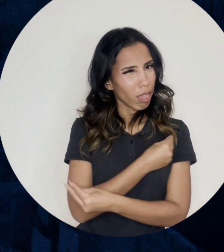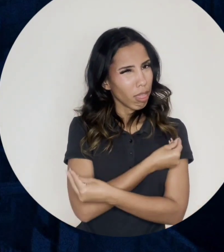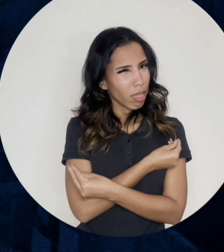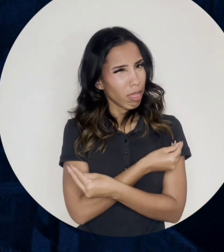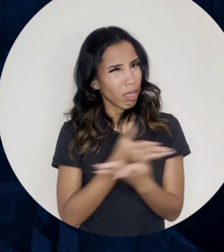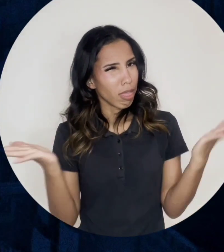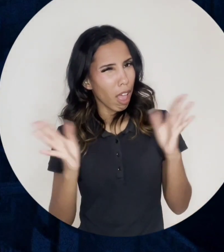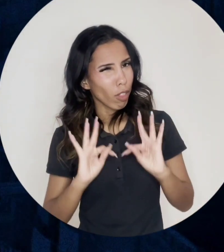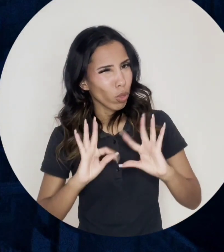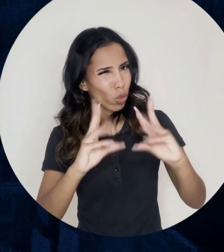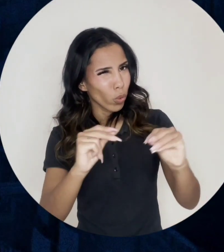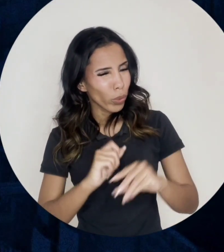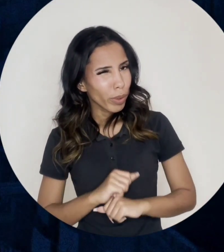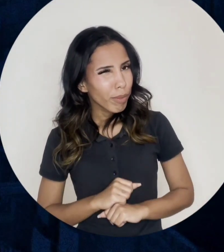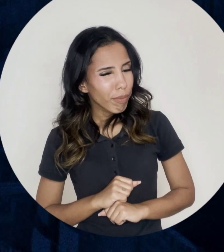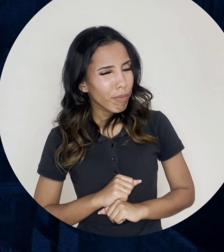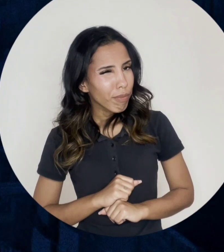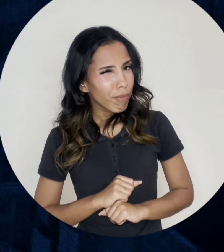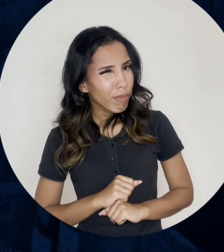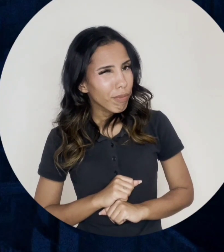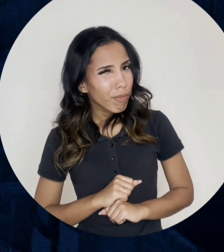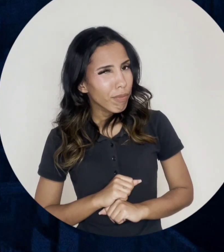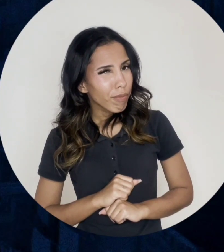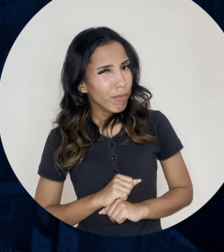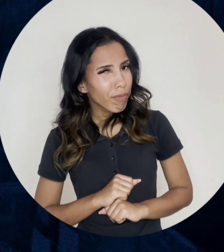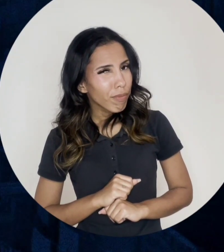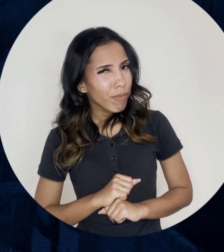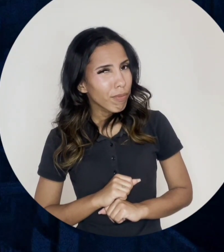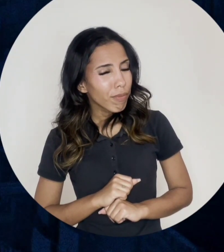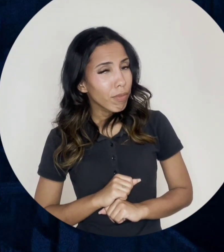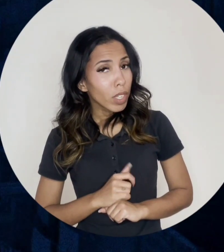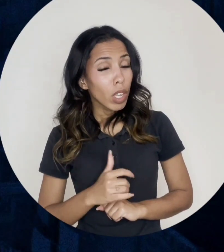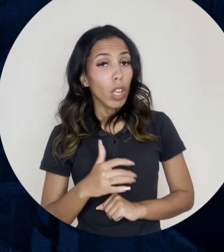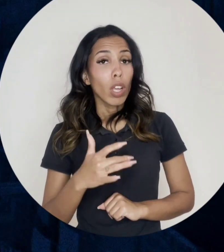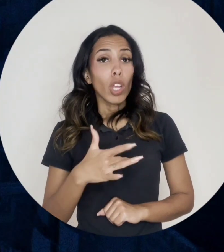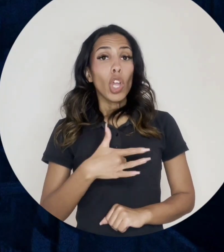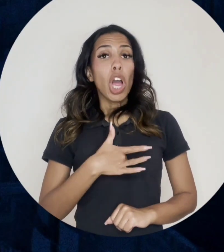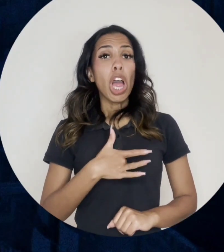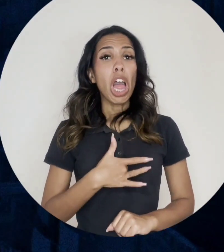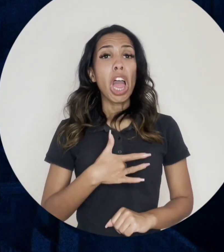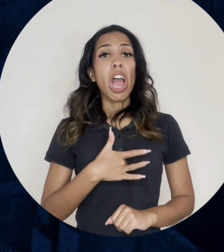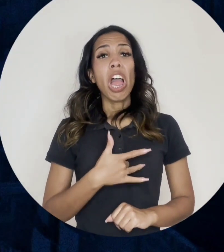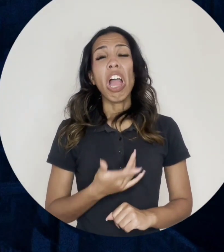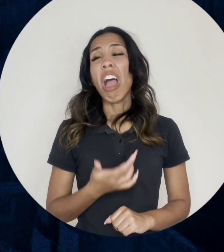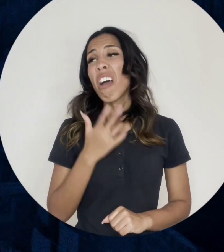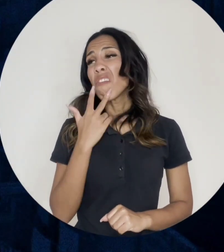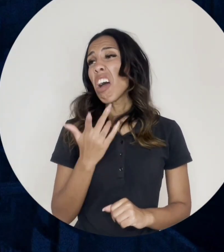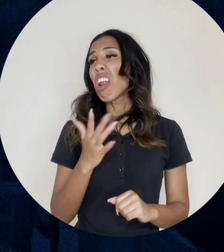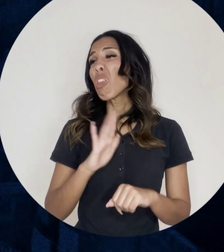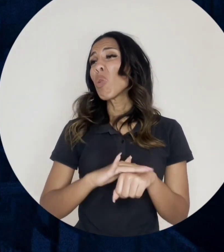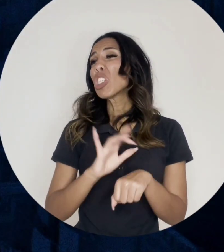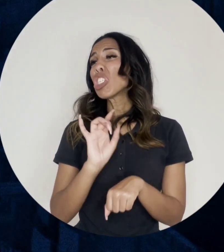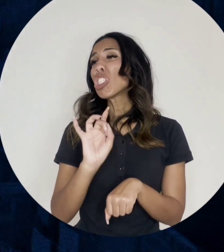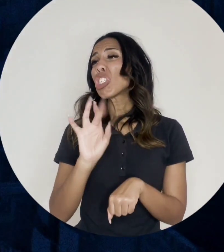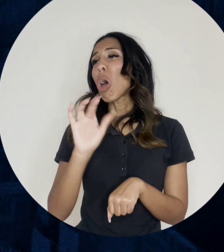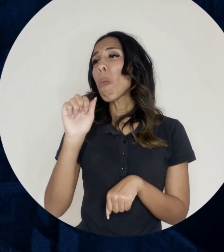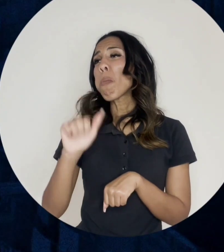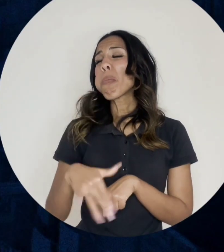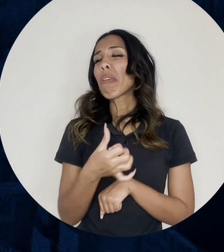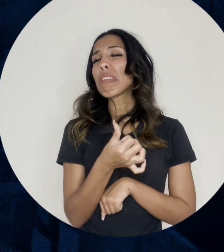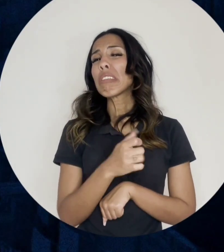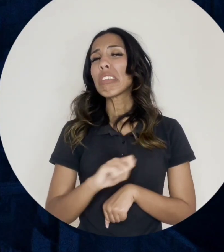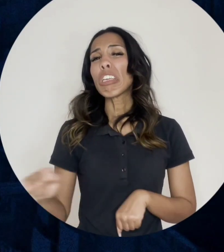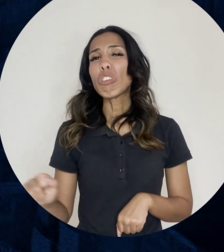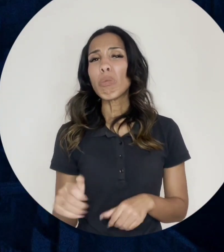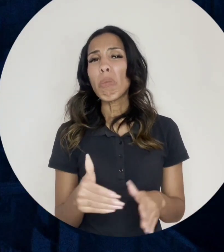agora eu não sei, mas acho que também não, encosta a pessoa com tuberculose que diz que é uma doença de 6 meses. Acho que depois passou,